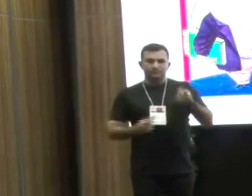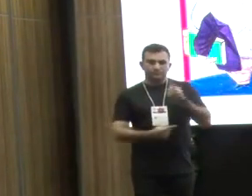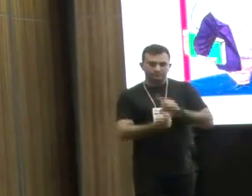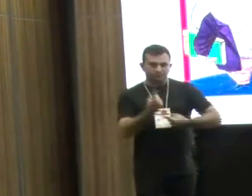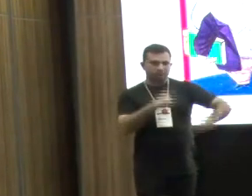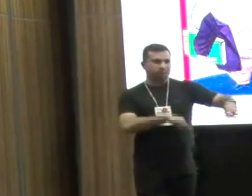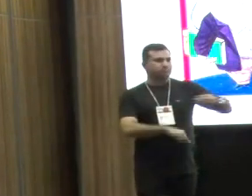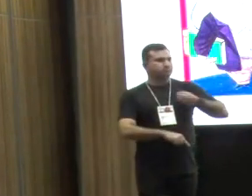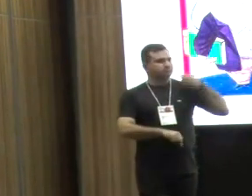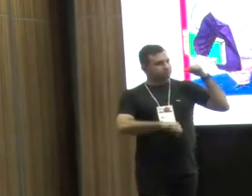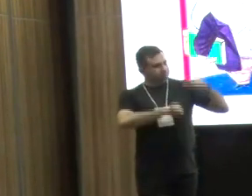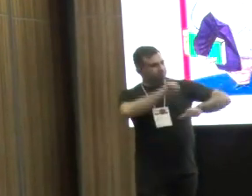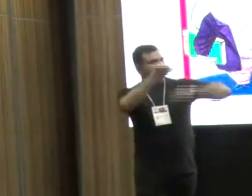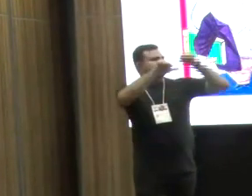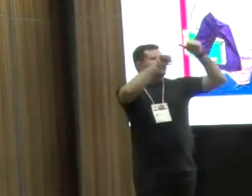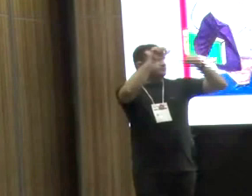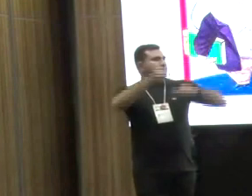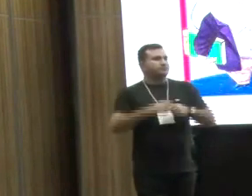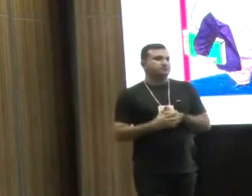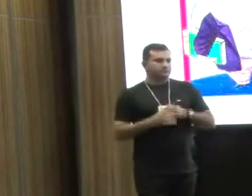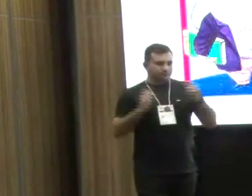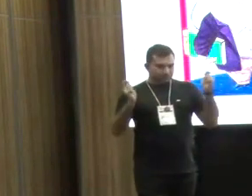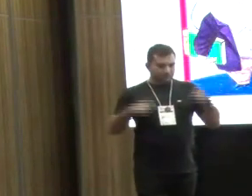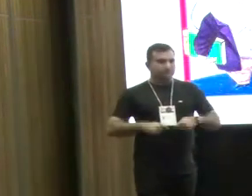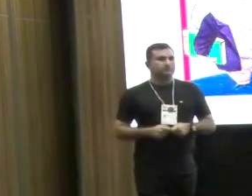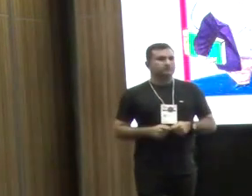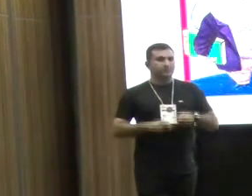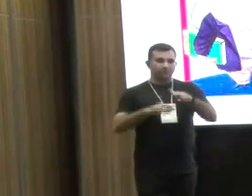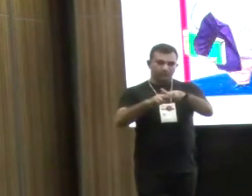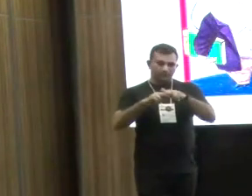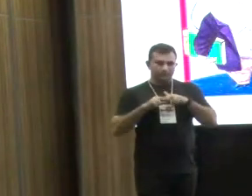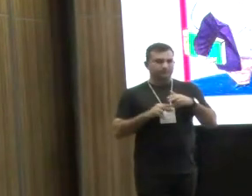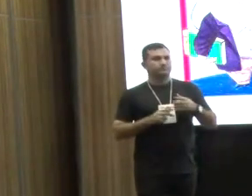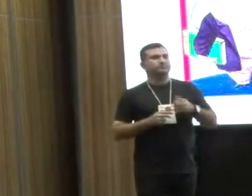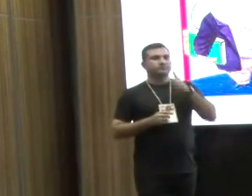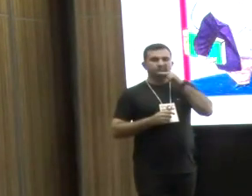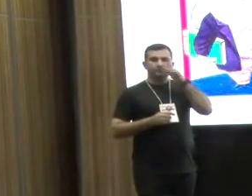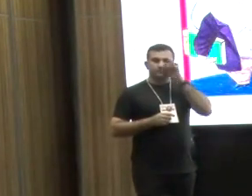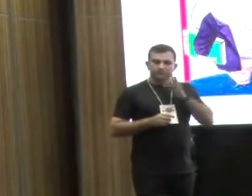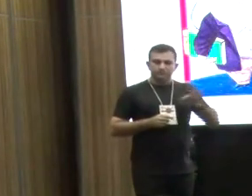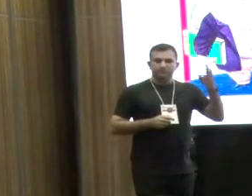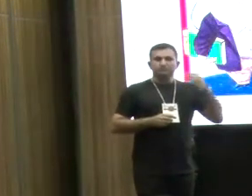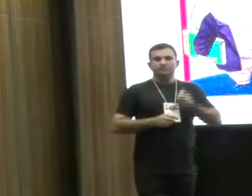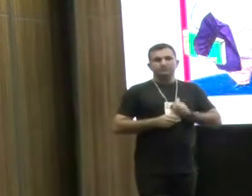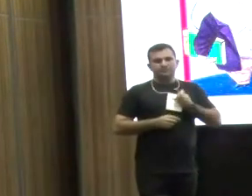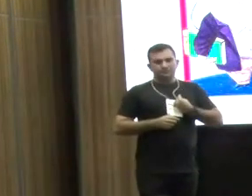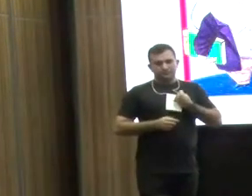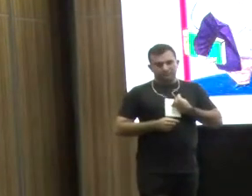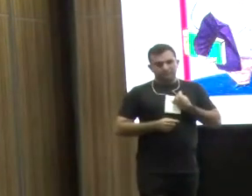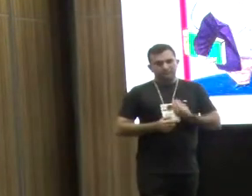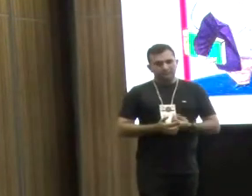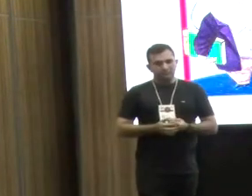social, econômica e pessoal. Por isso, Paulo Freire vive.